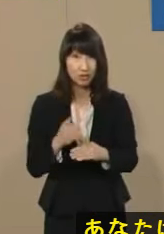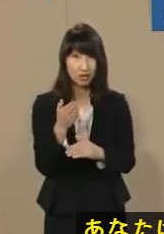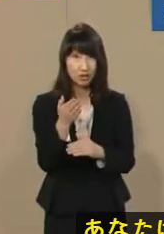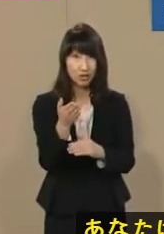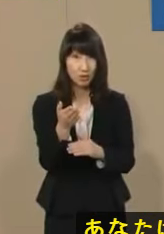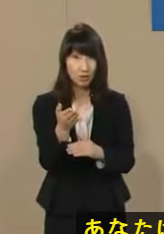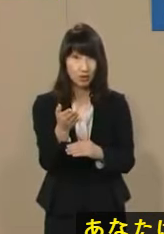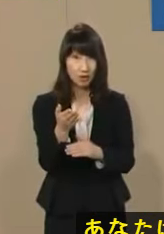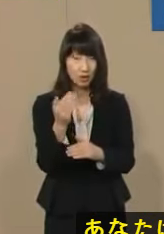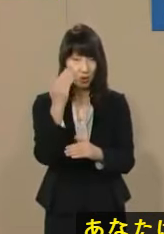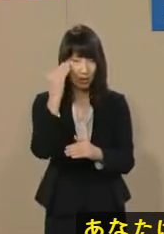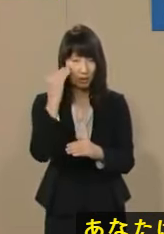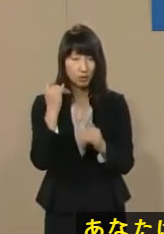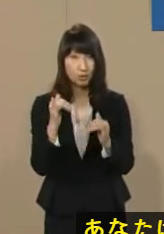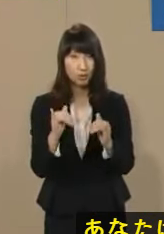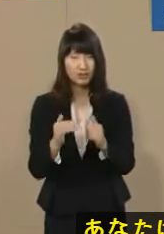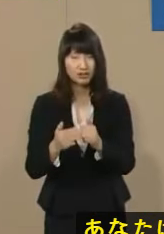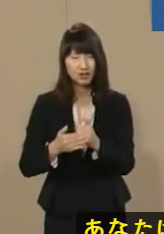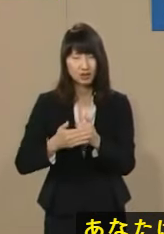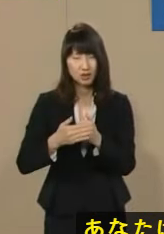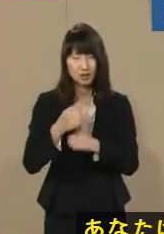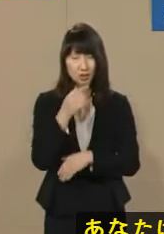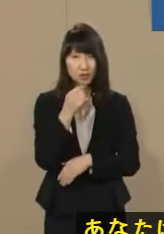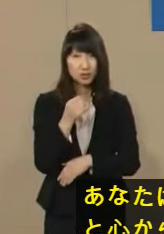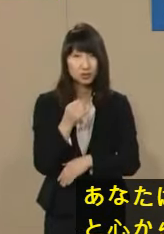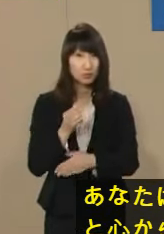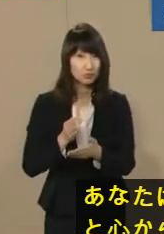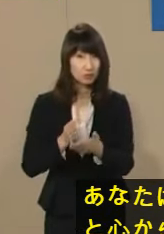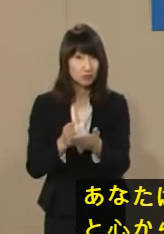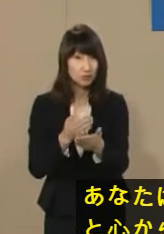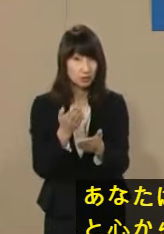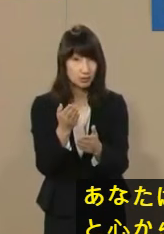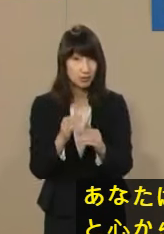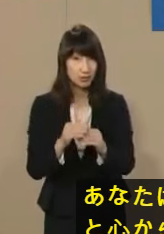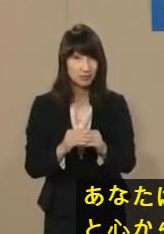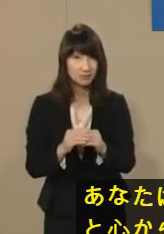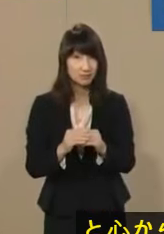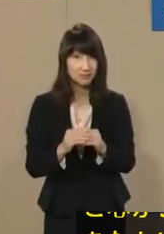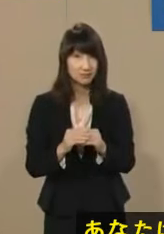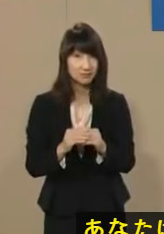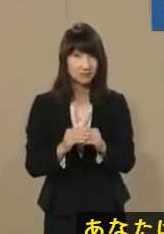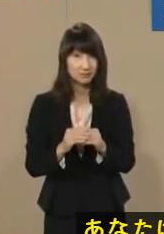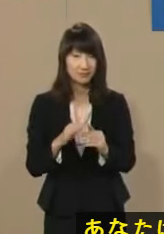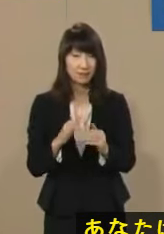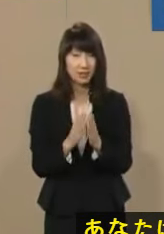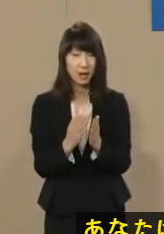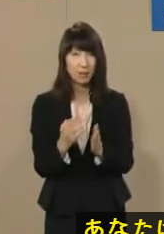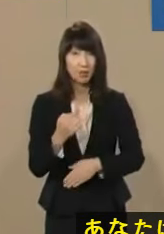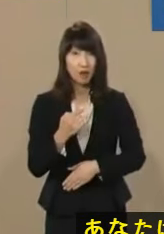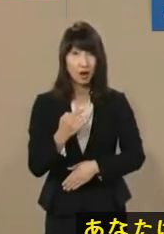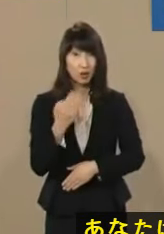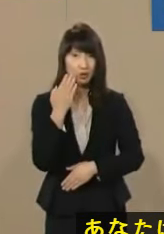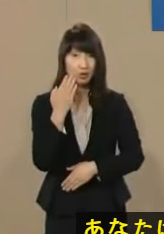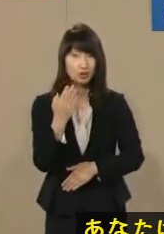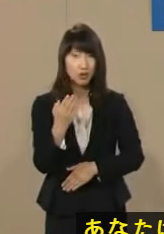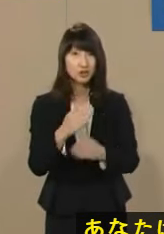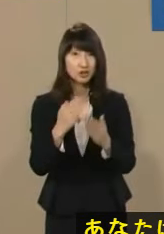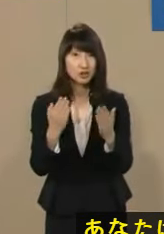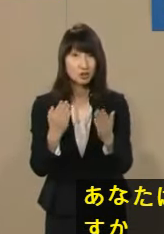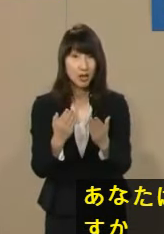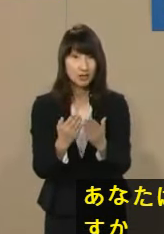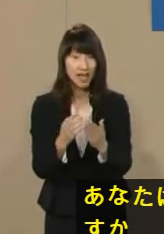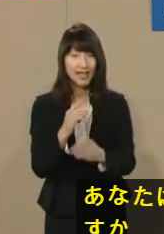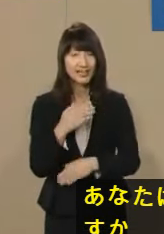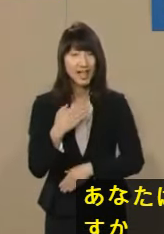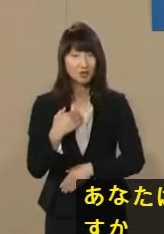たは困っている時に助けてほしいと声を上げられますか？山本太郎からのこの問いに、すべて言